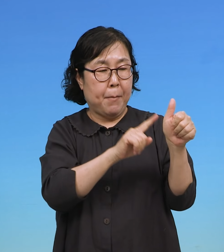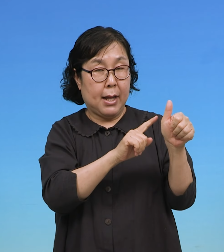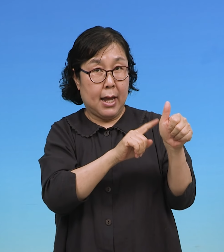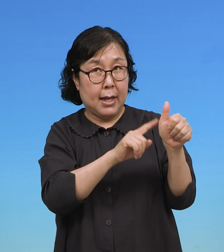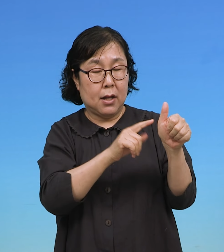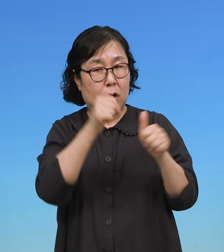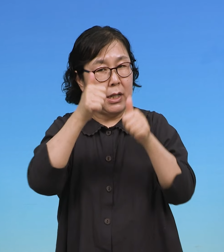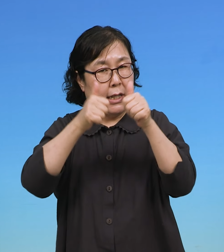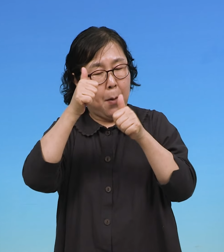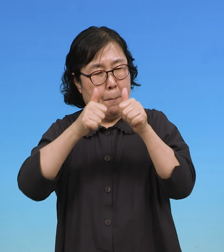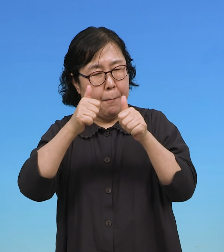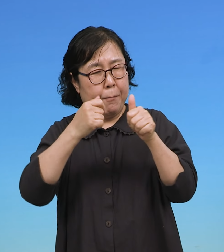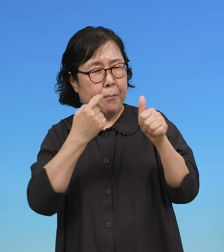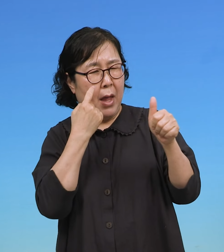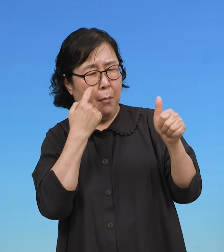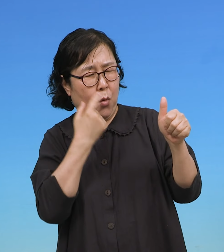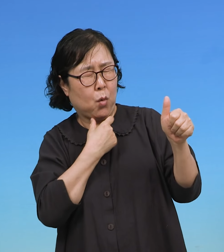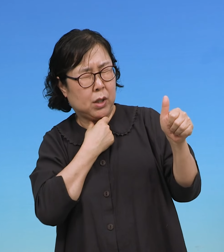게 아닐까.